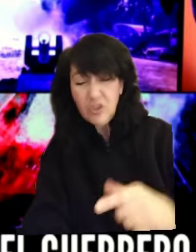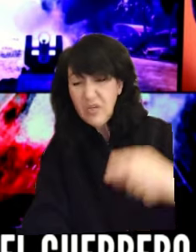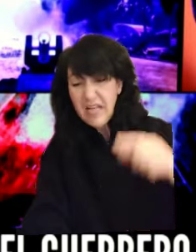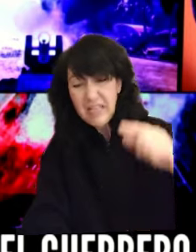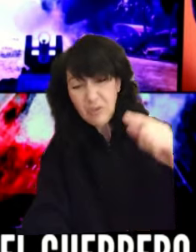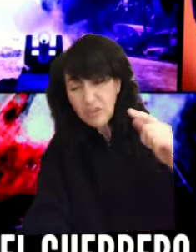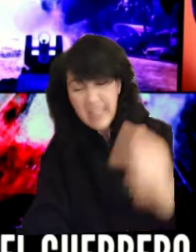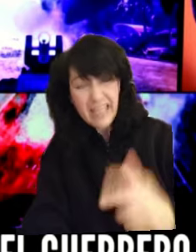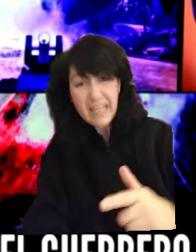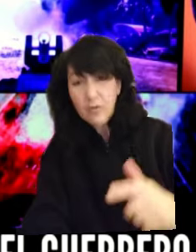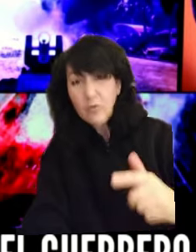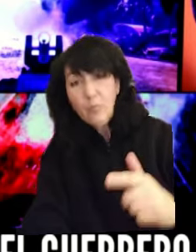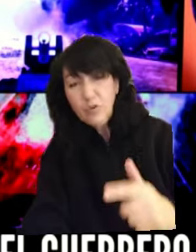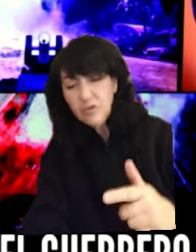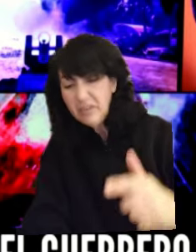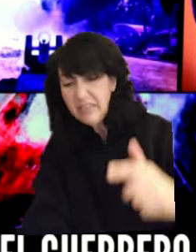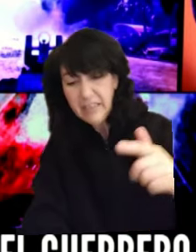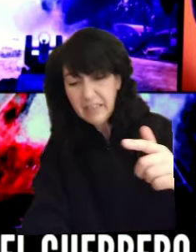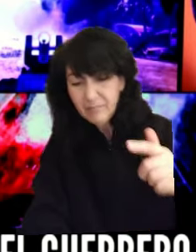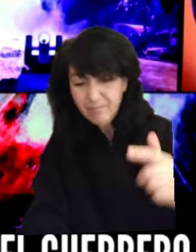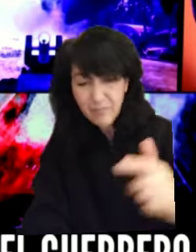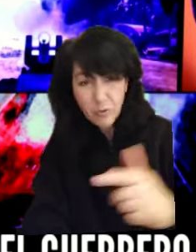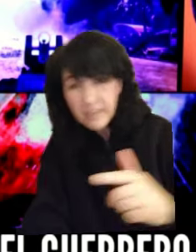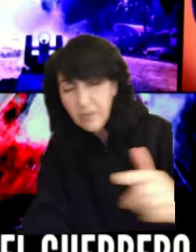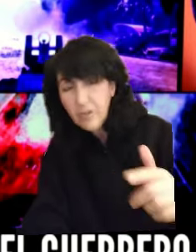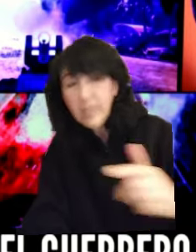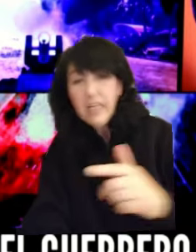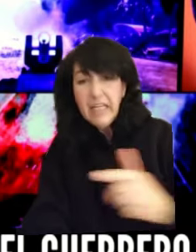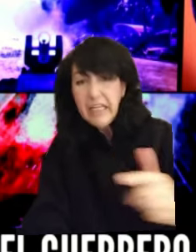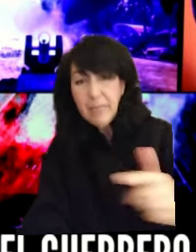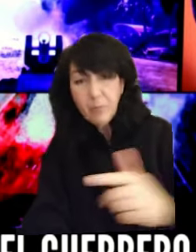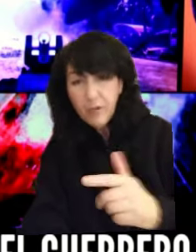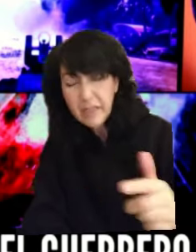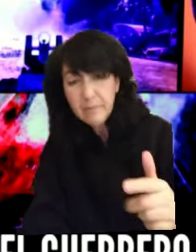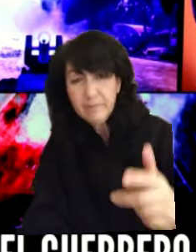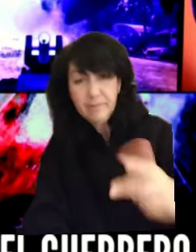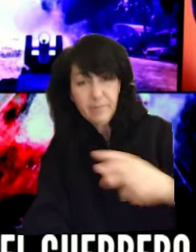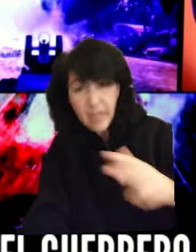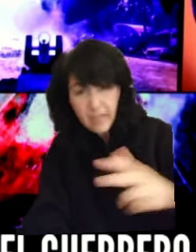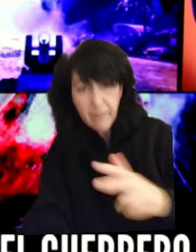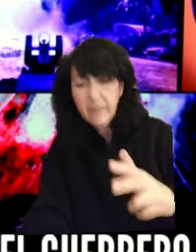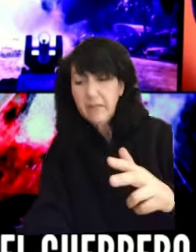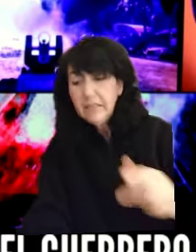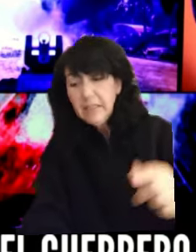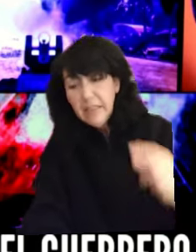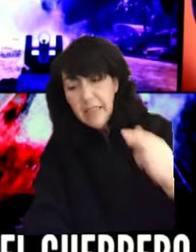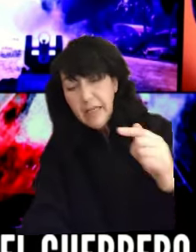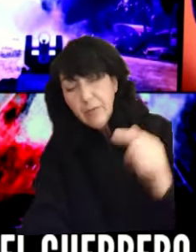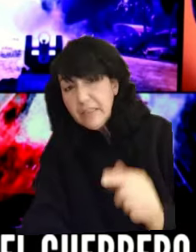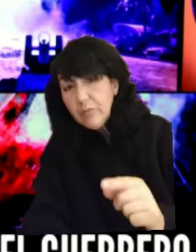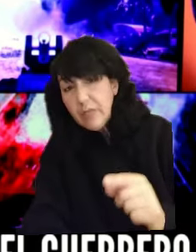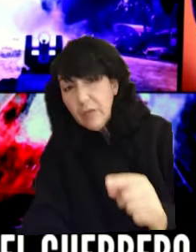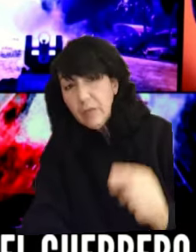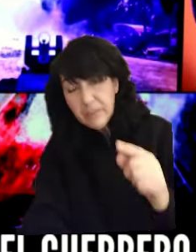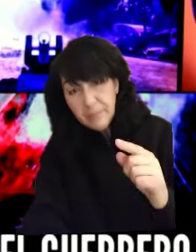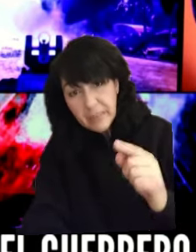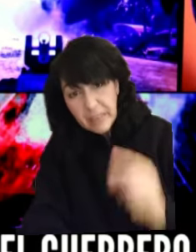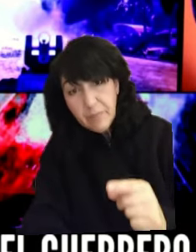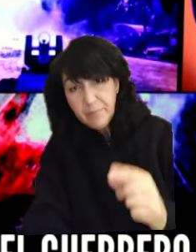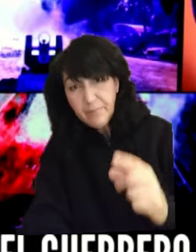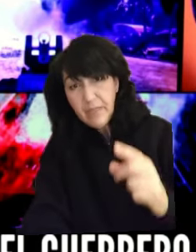acoso la toxicidad con un pulso entre su misión y poder que ahí anda la novela tiene una